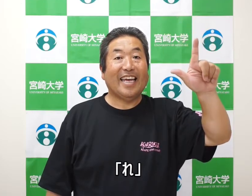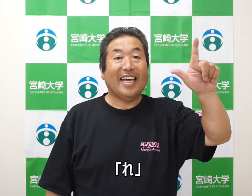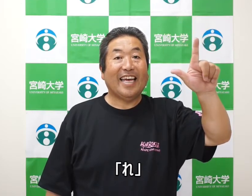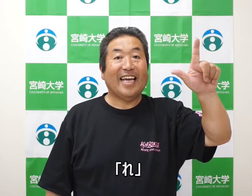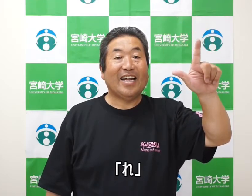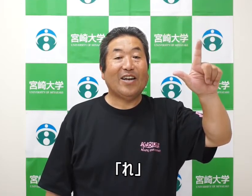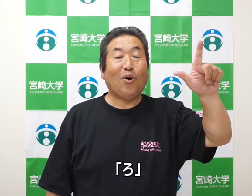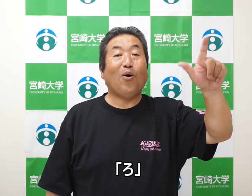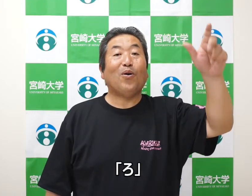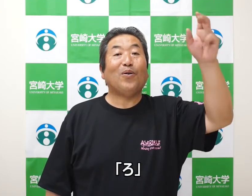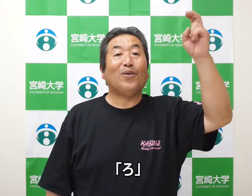ロ。